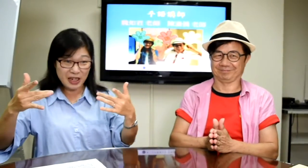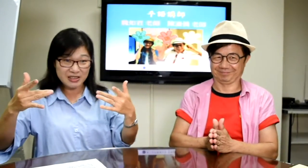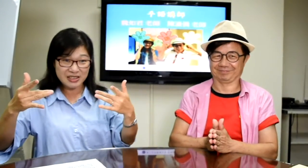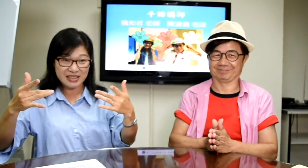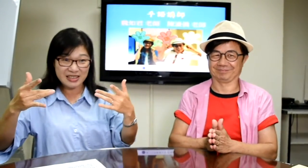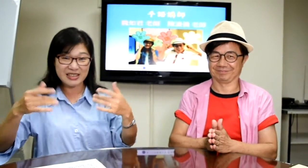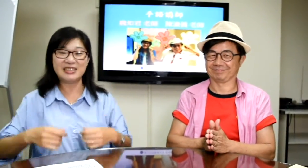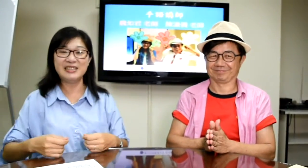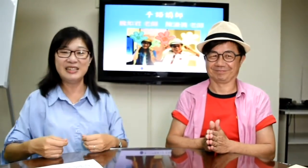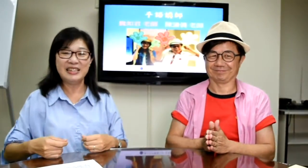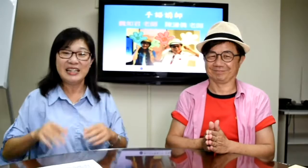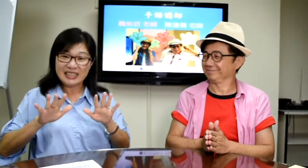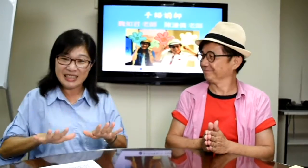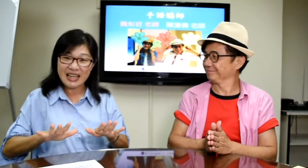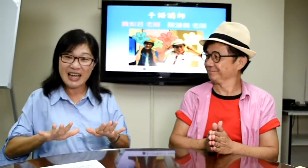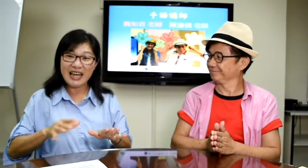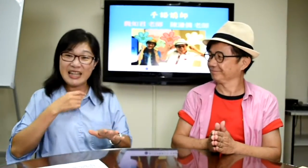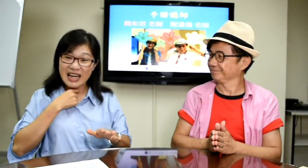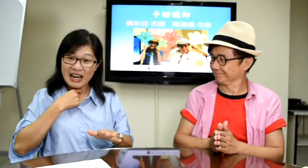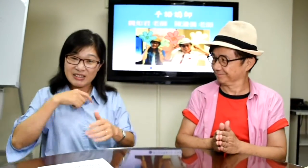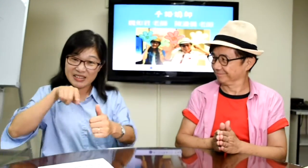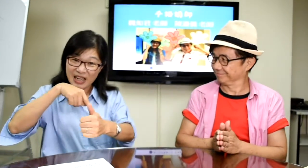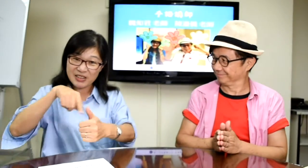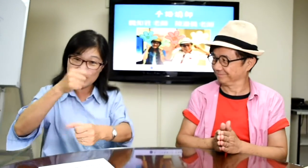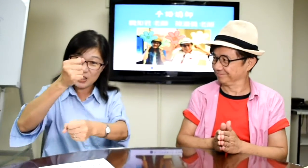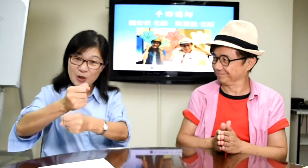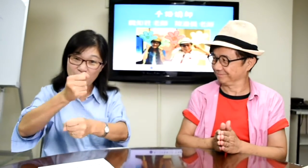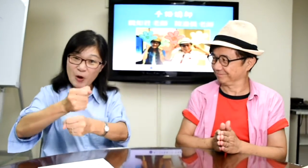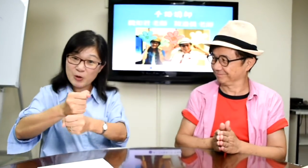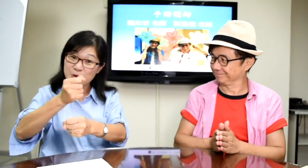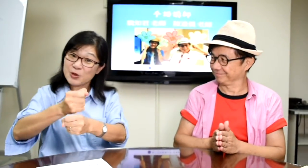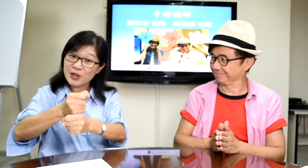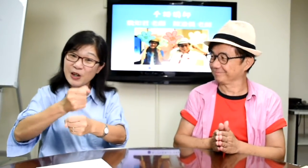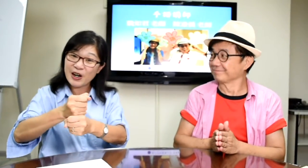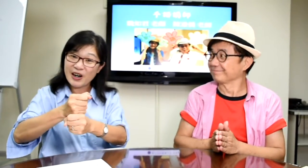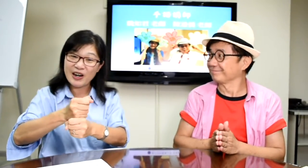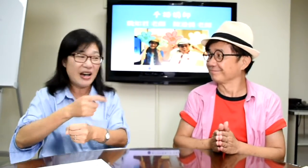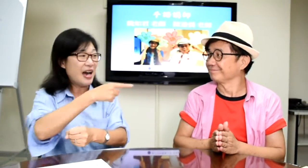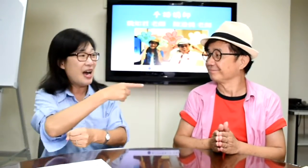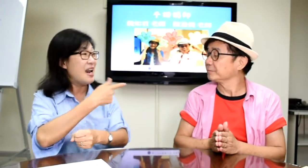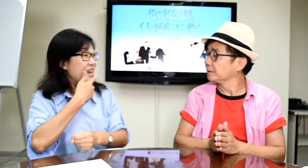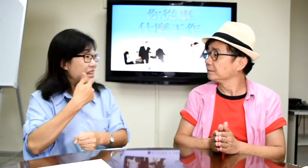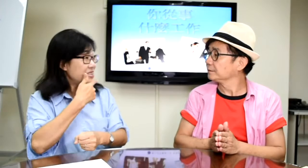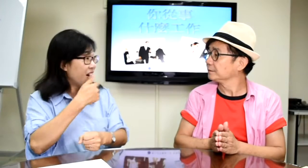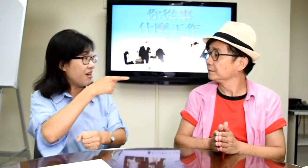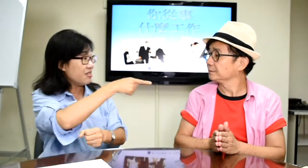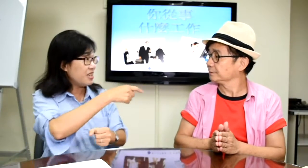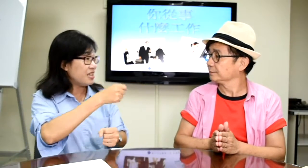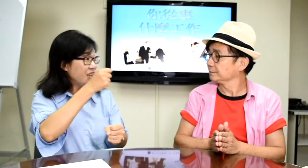师。今天要教的是工作。连桥，你